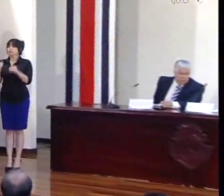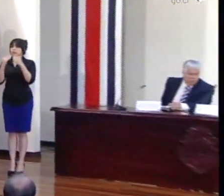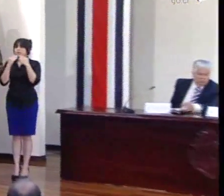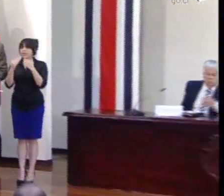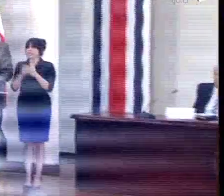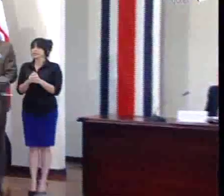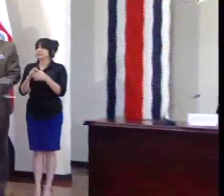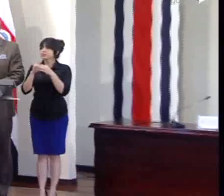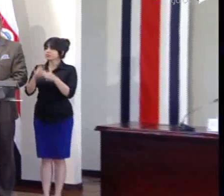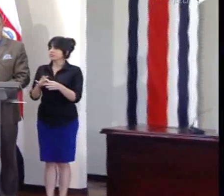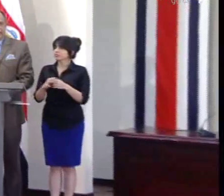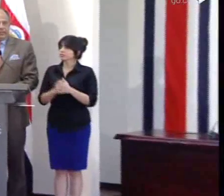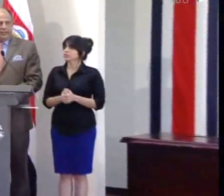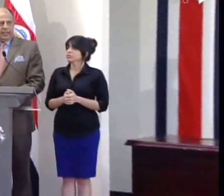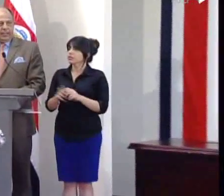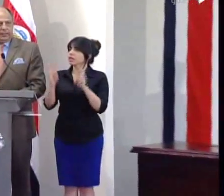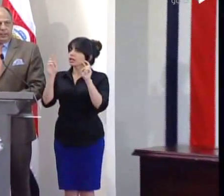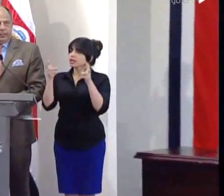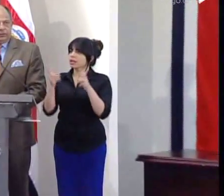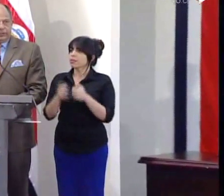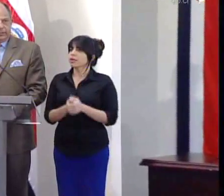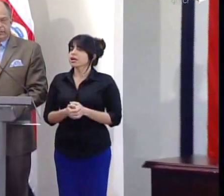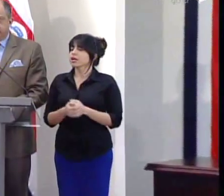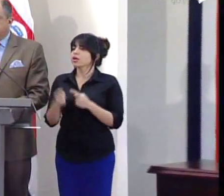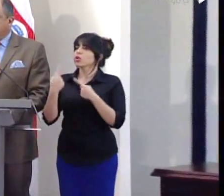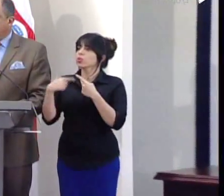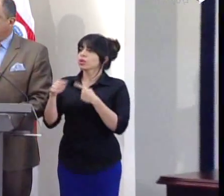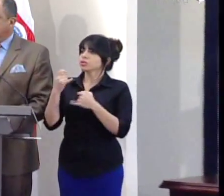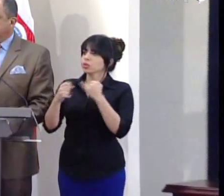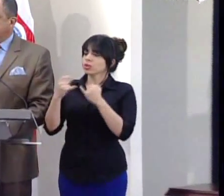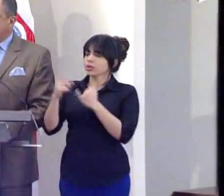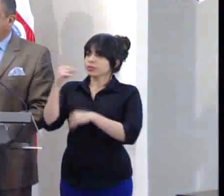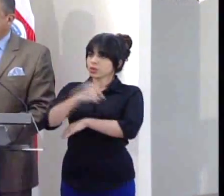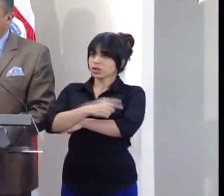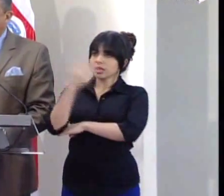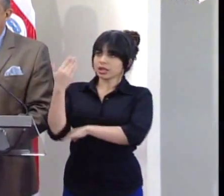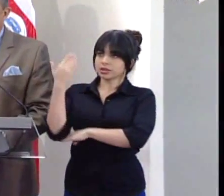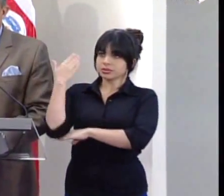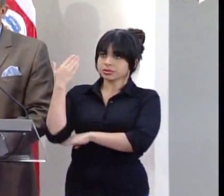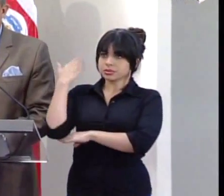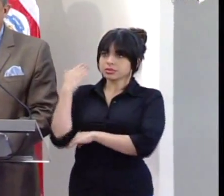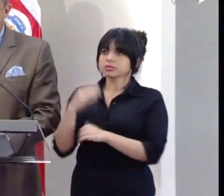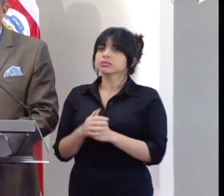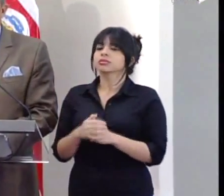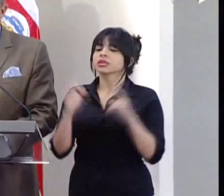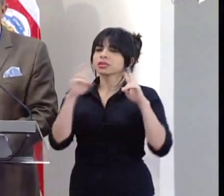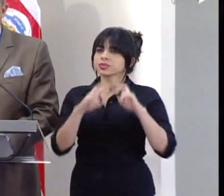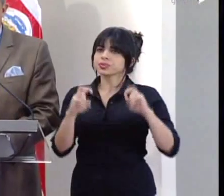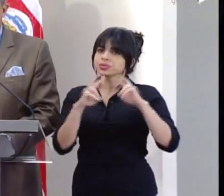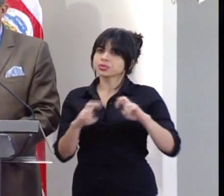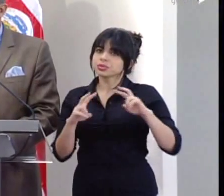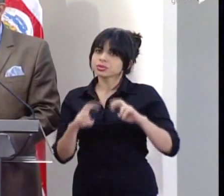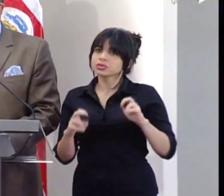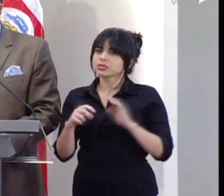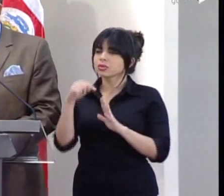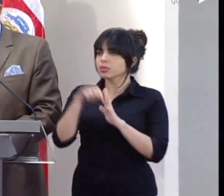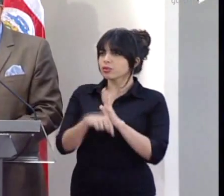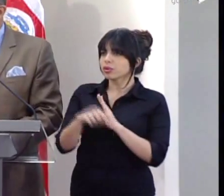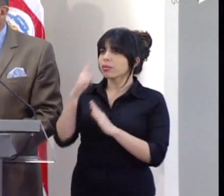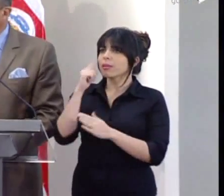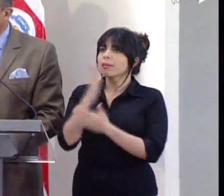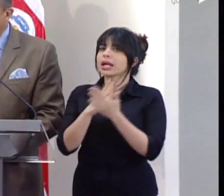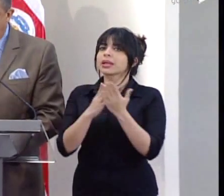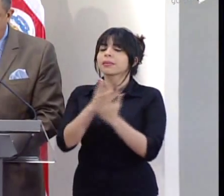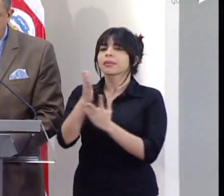Muchas gracias. Con respecto al tema que durante estos últimos días ha estado siendo analizado profusamente por los